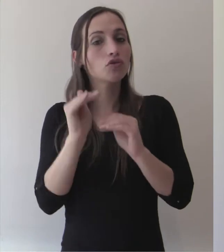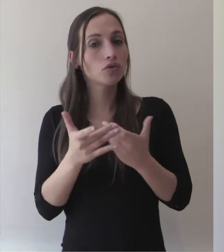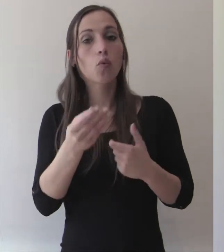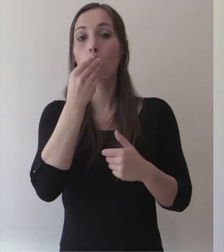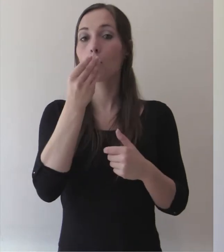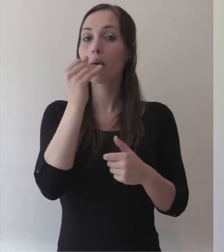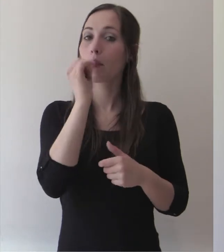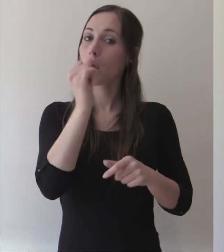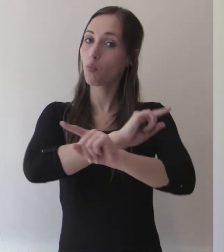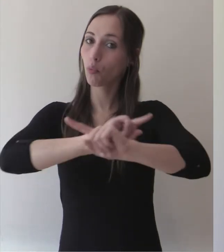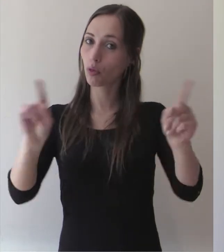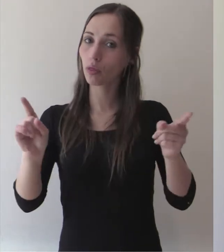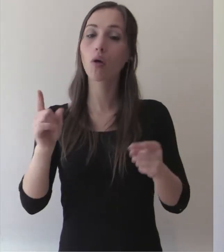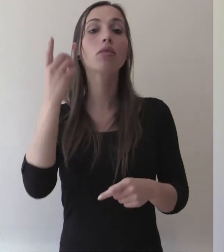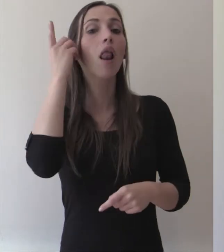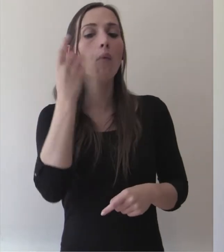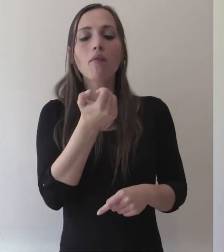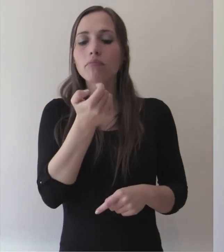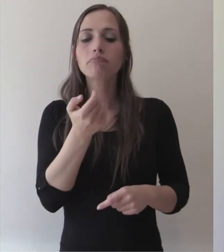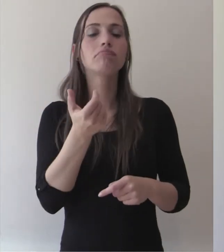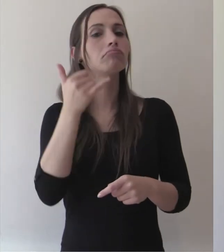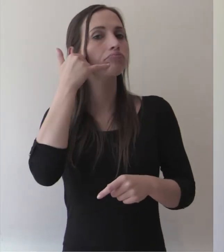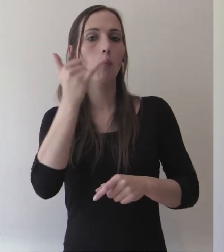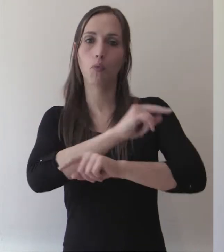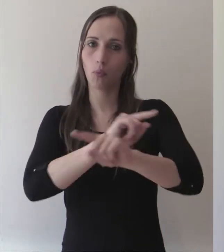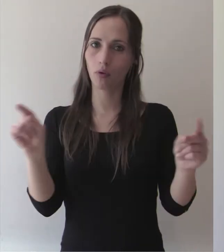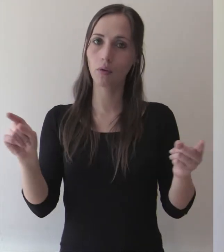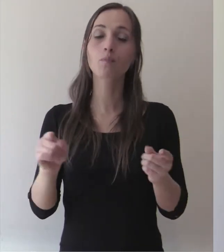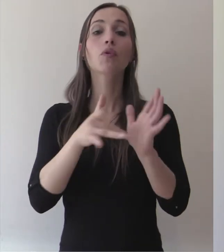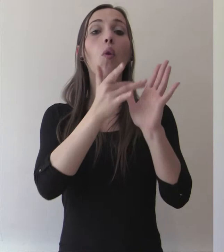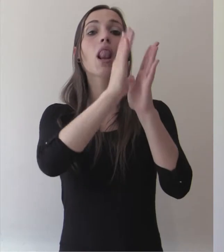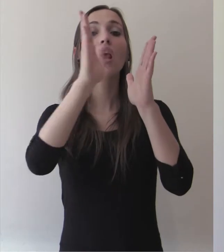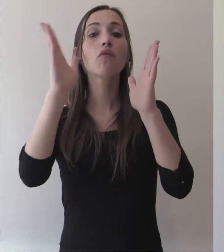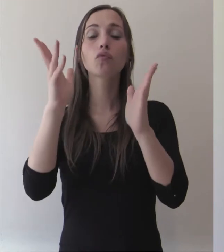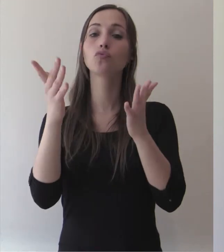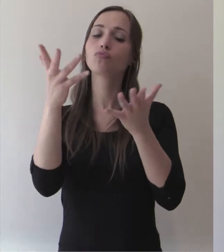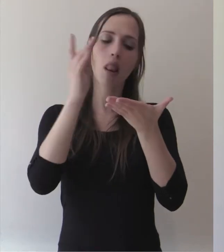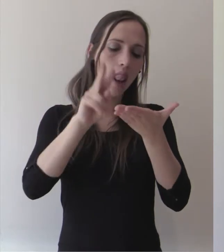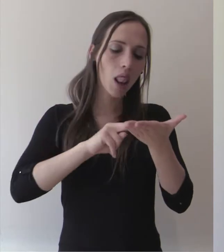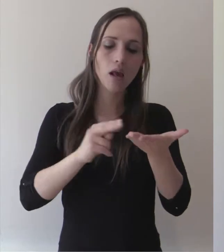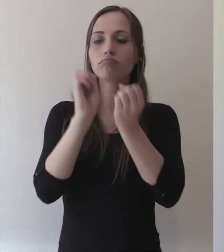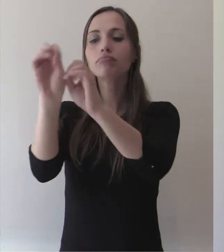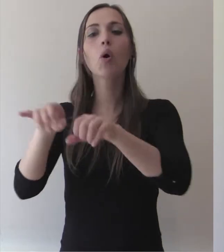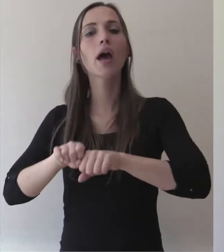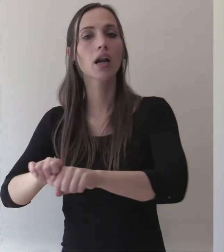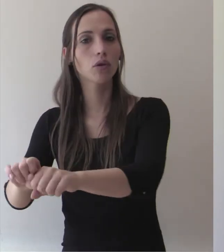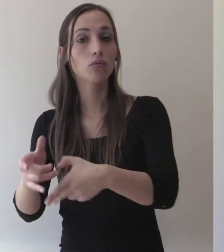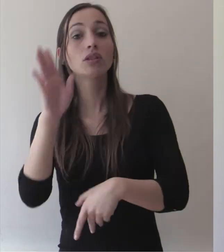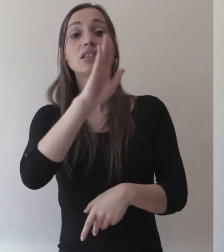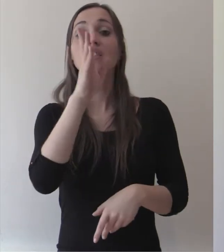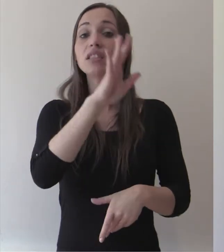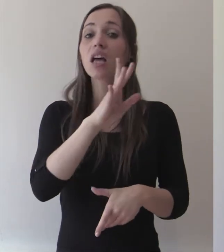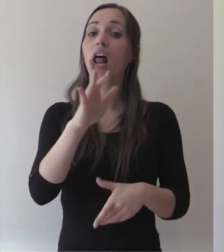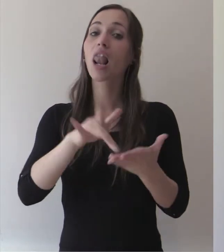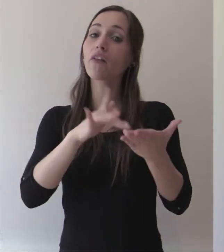do espaço da biblioteca, não usar o telemóvel, colocar sempre os livros consultados no carrinho, quando requisitares